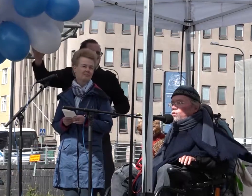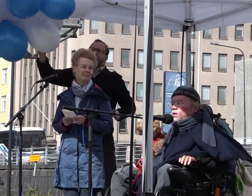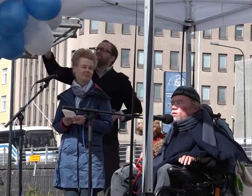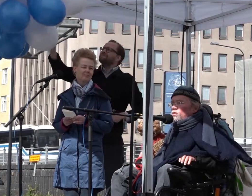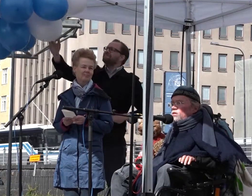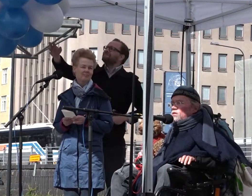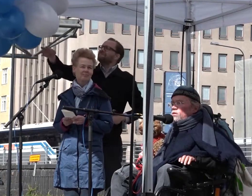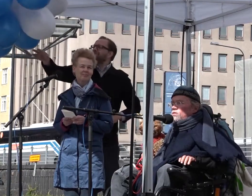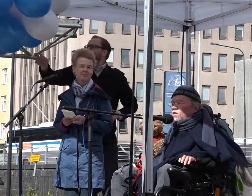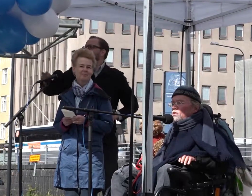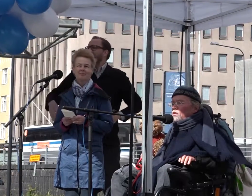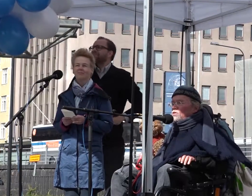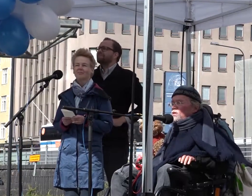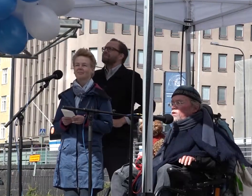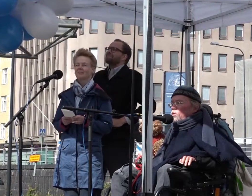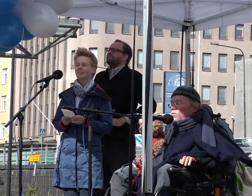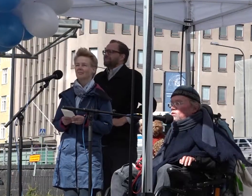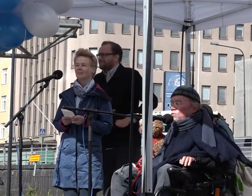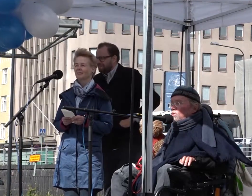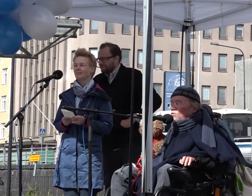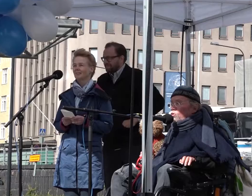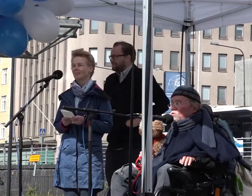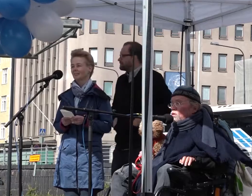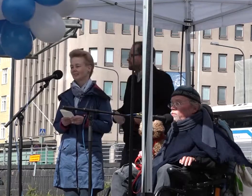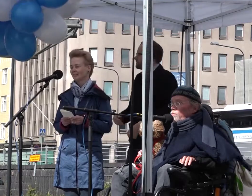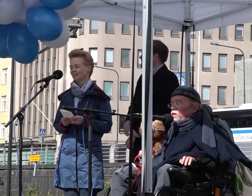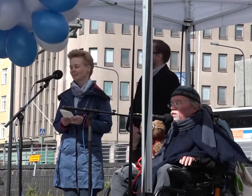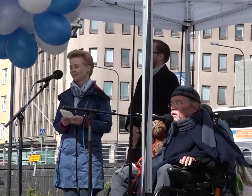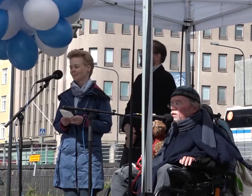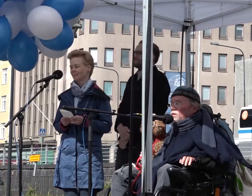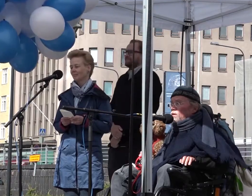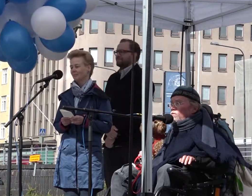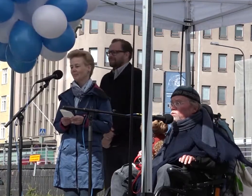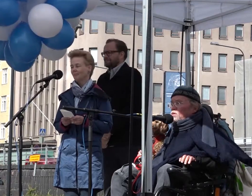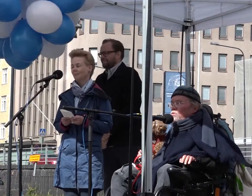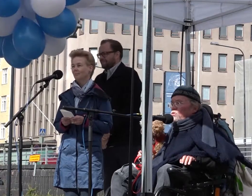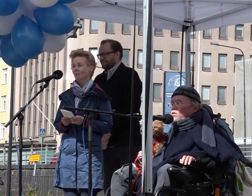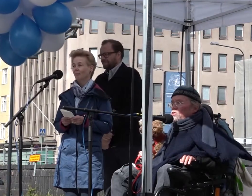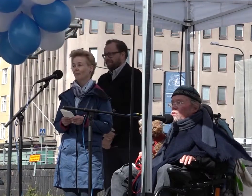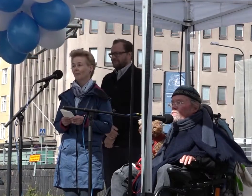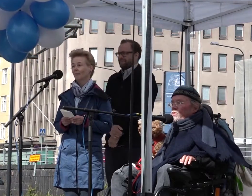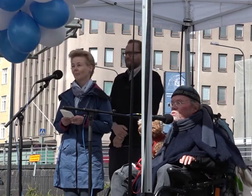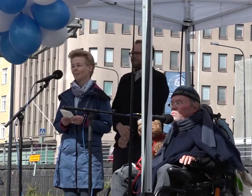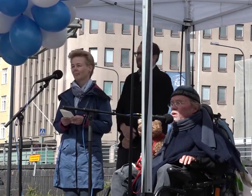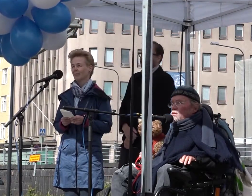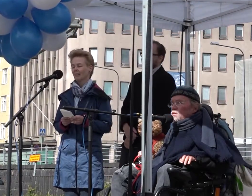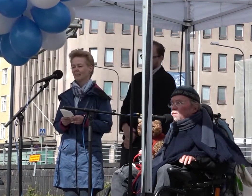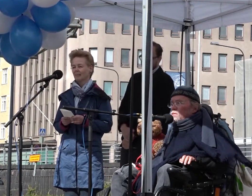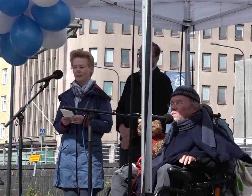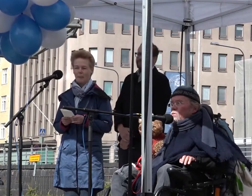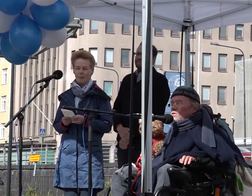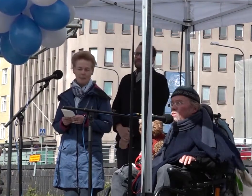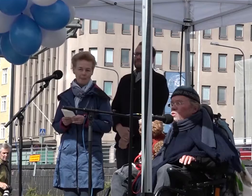kaikki muutkin kansalaiset ja kansalaisjärjestöt ja viranomaiset yhdessä toimisivat sen eteen, että vammaiset voisivat osallistua